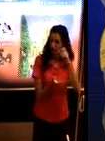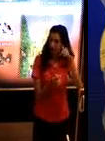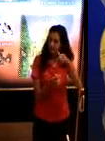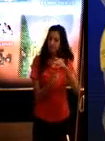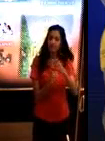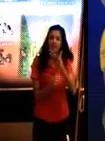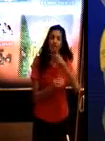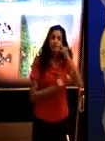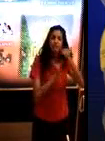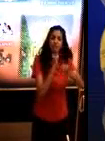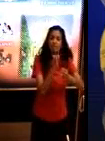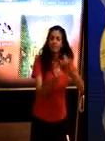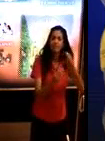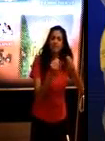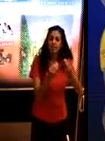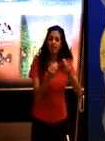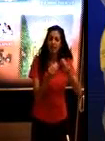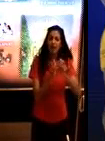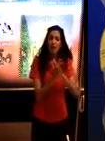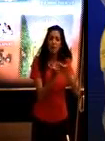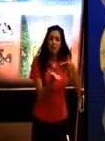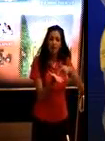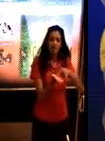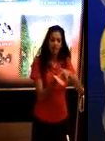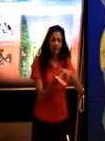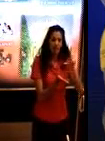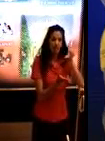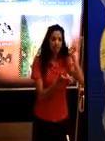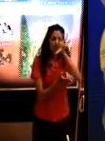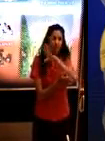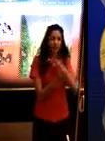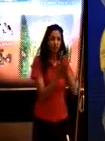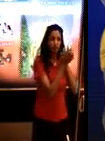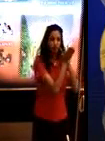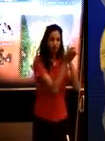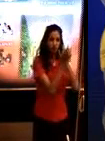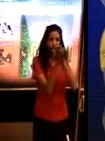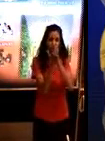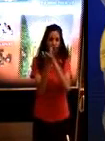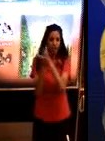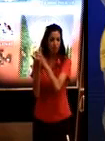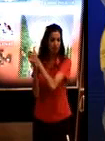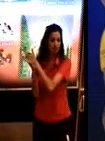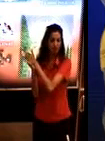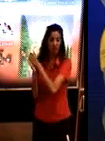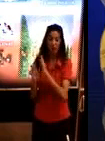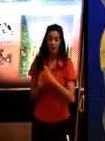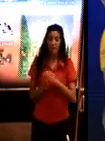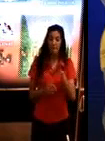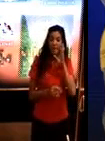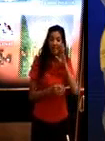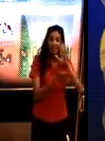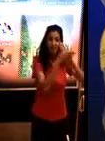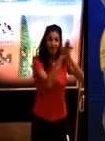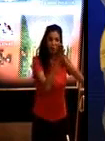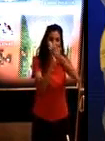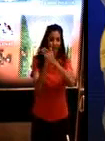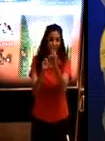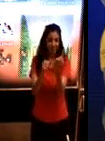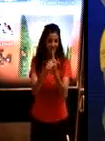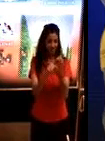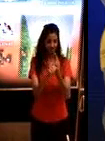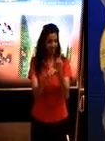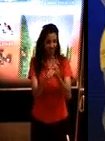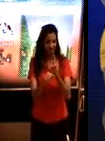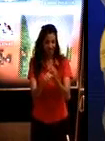junto con esto cómo la verdad iría de nación en nación hasta el fin, y el pecado no podría vencer nunca